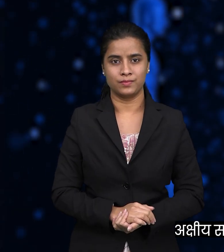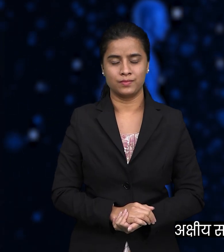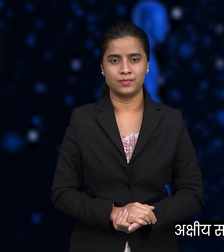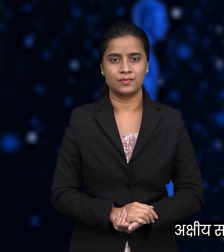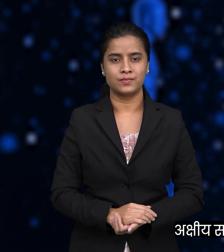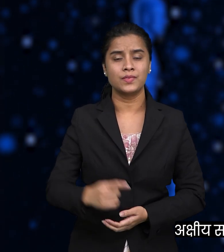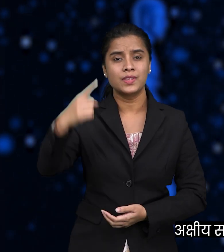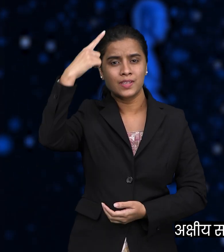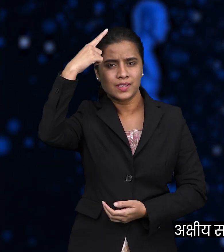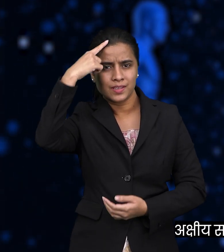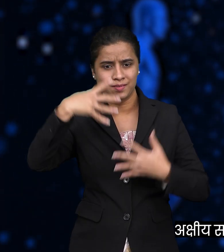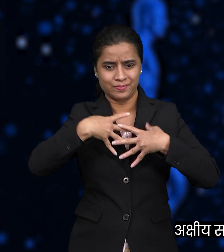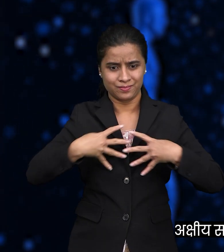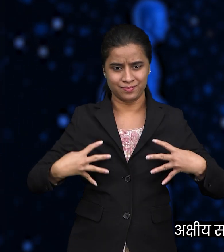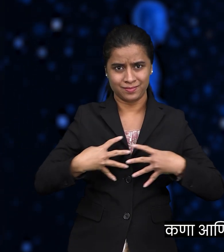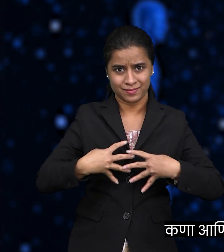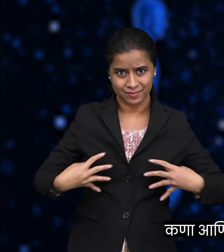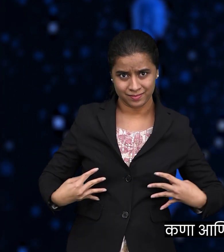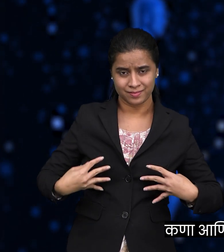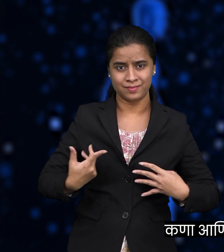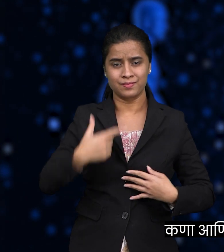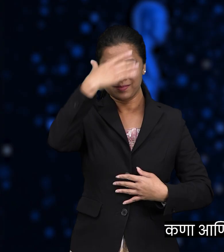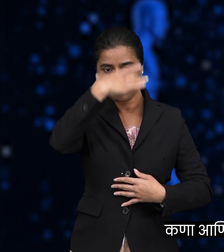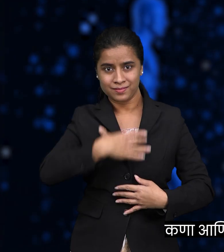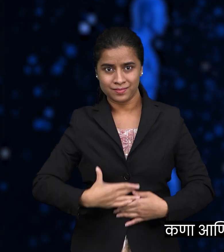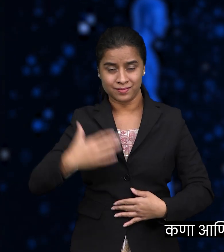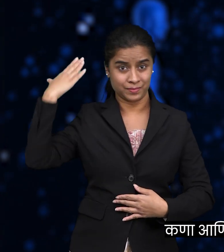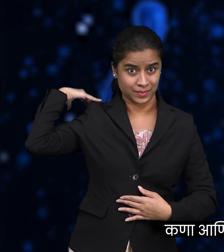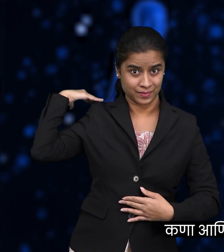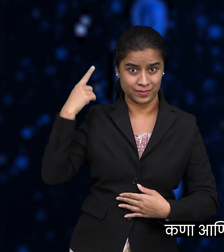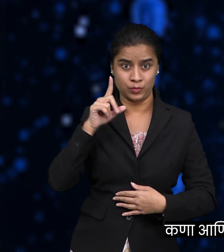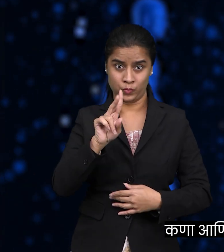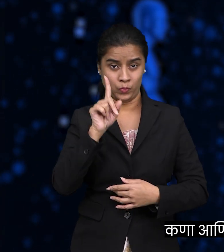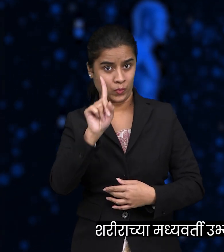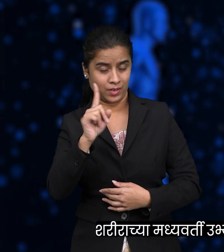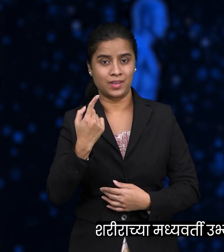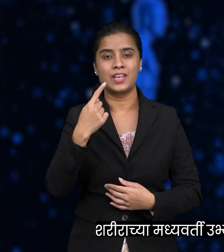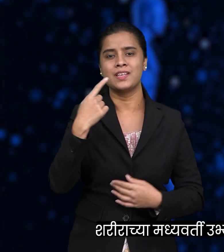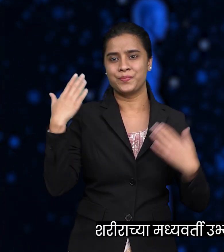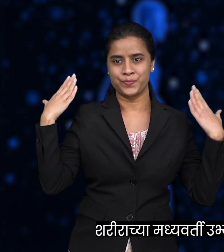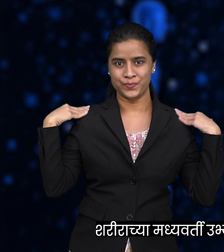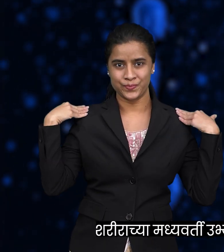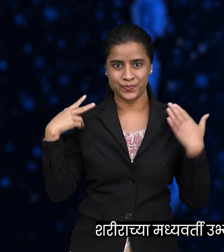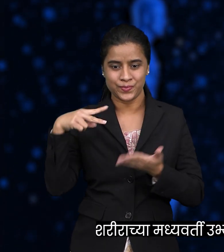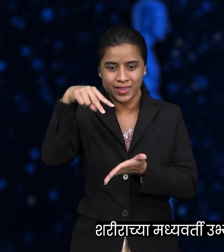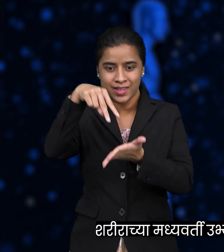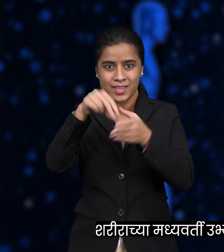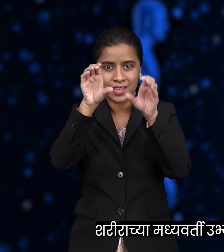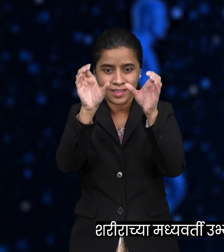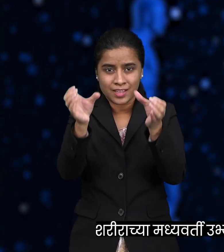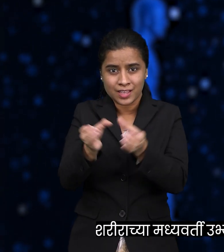अक्षीय सांगाड्यांमध्ये कवटी, पाठीचा कणा आणि बरगडीचा पिंजरा असतो, जो शरीराच्या मध्यवर्ती उभ्या